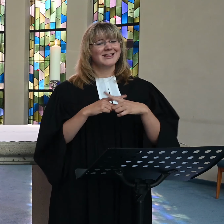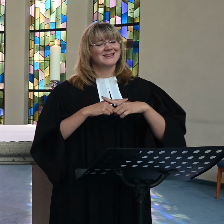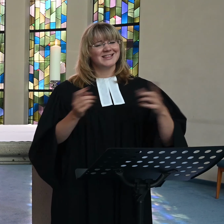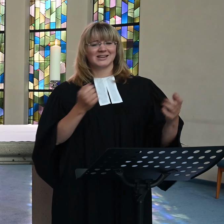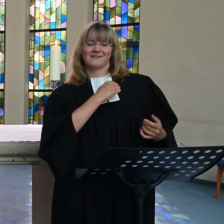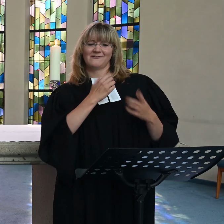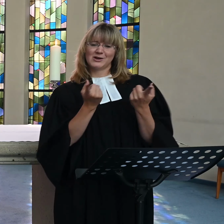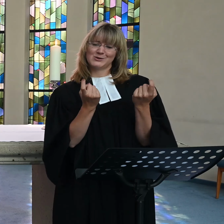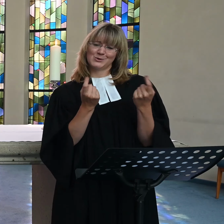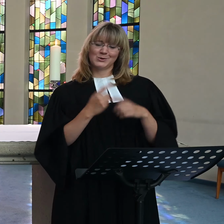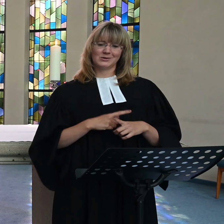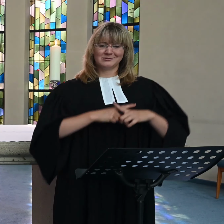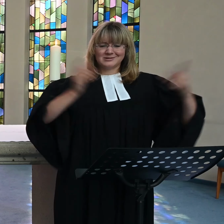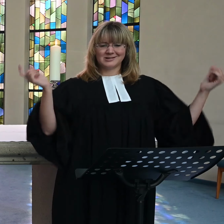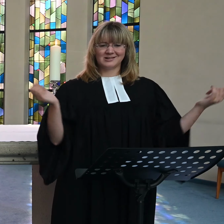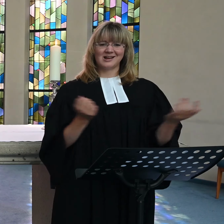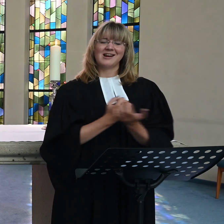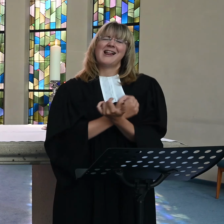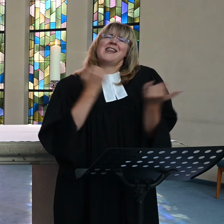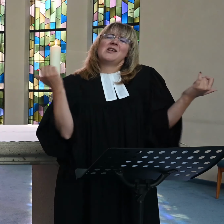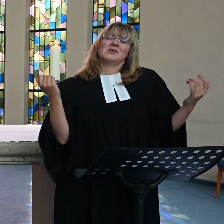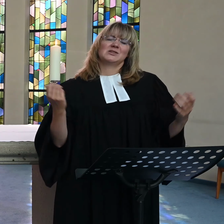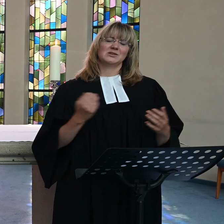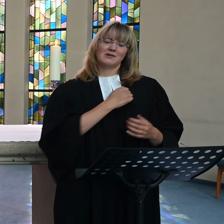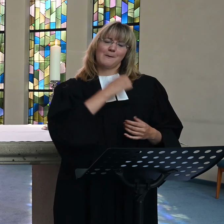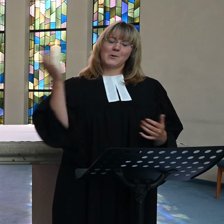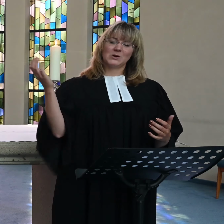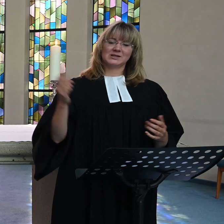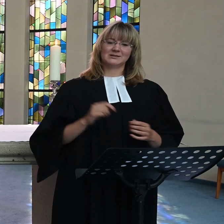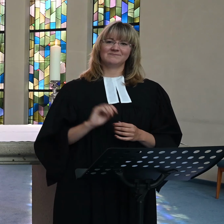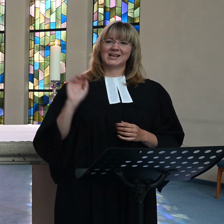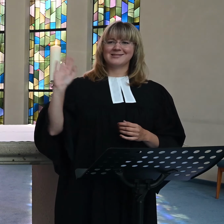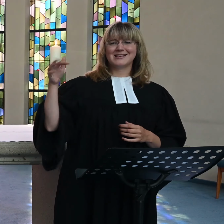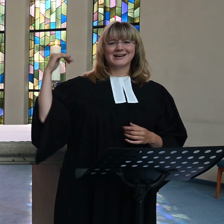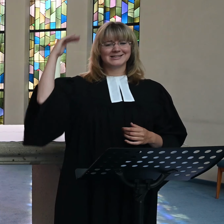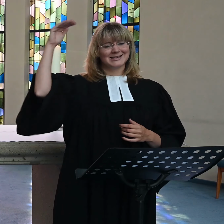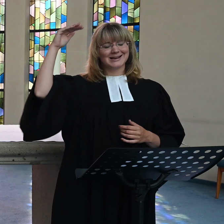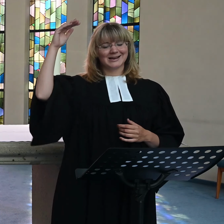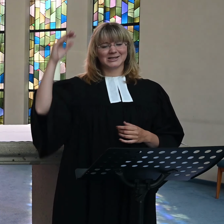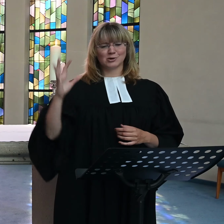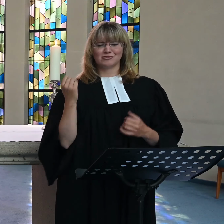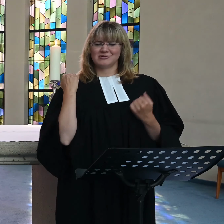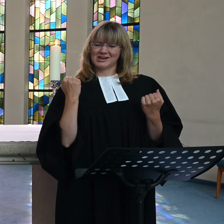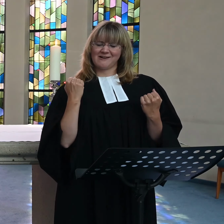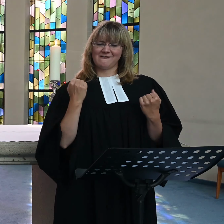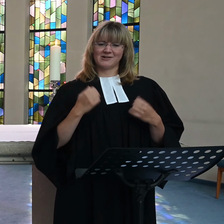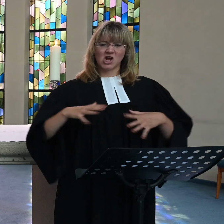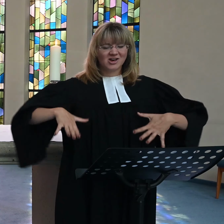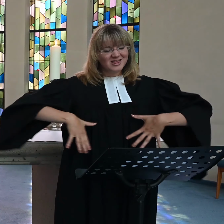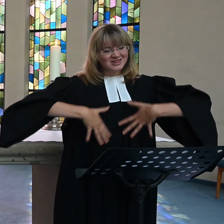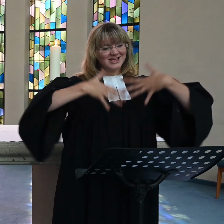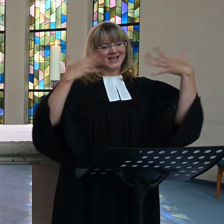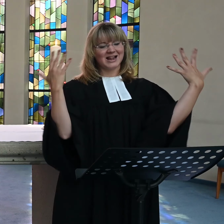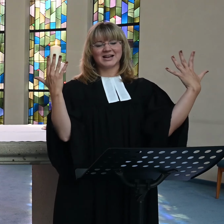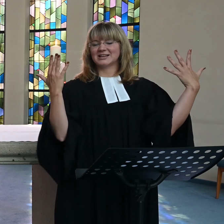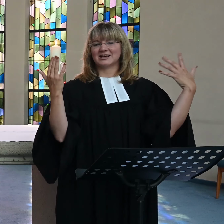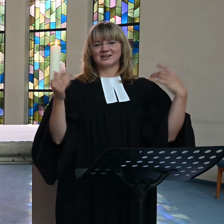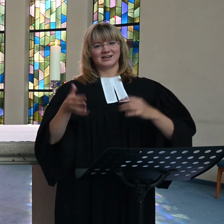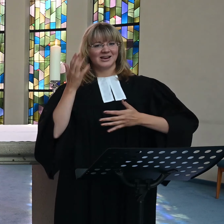Versuchung, sondern erlöse uns von dem Bösen. Denn dein ist das Reich und die Kraft und